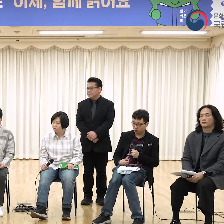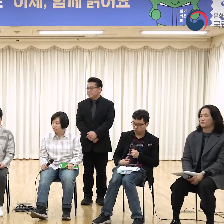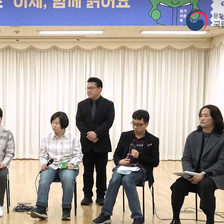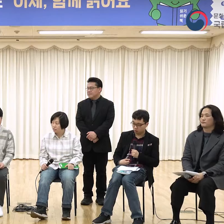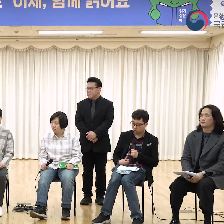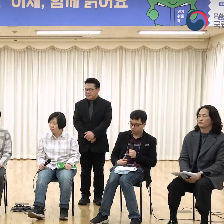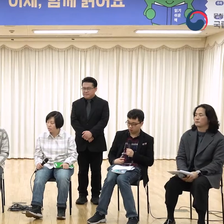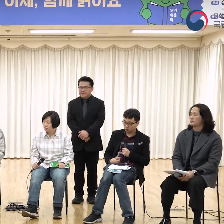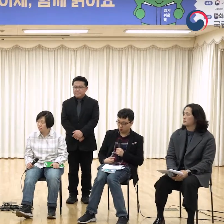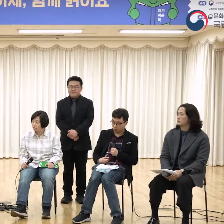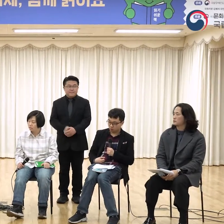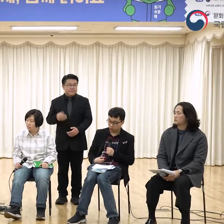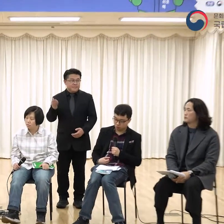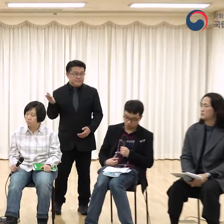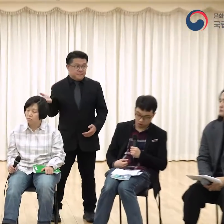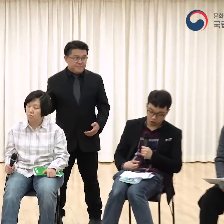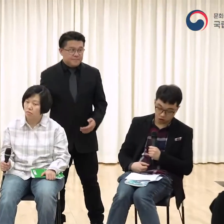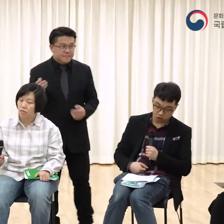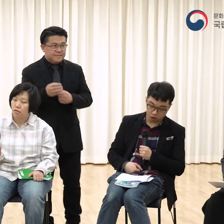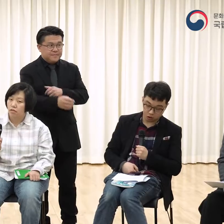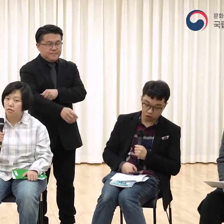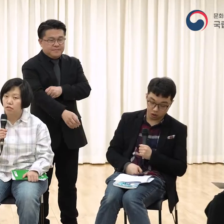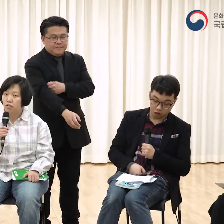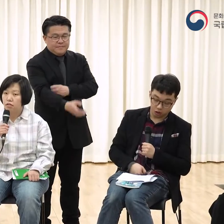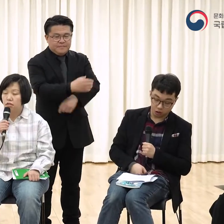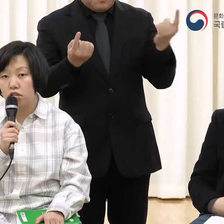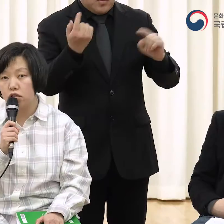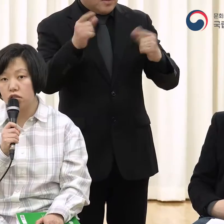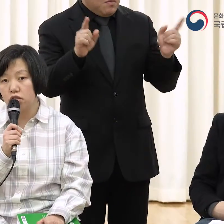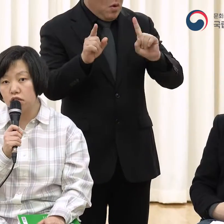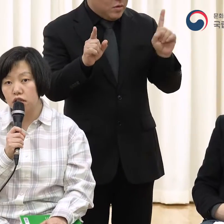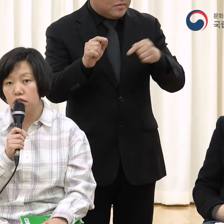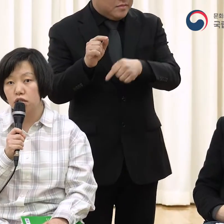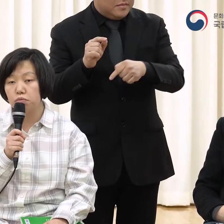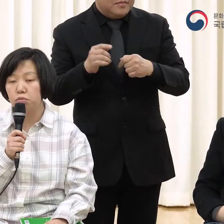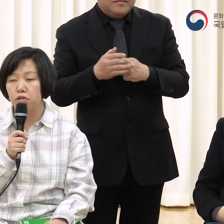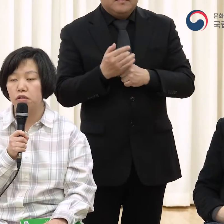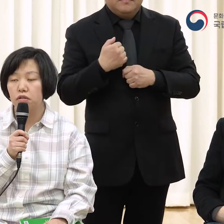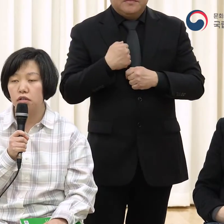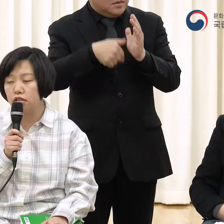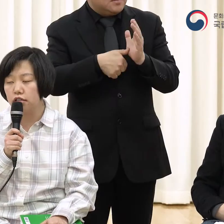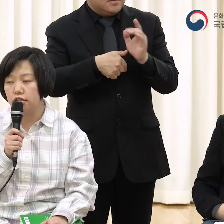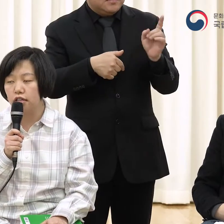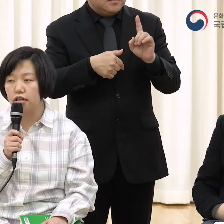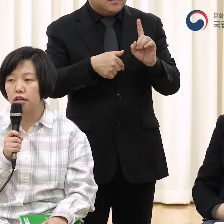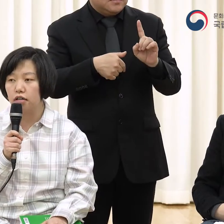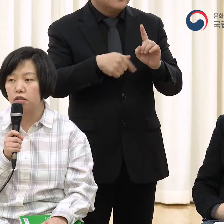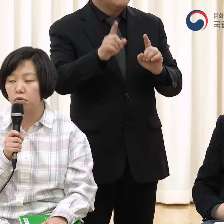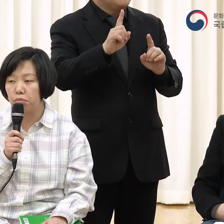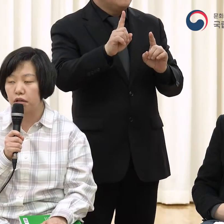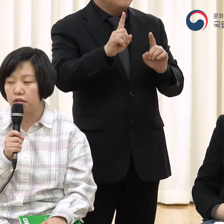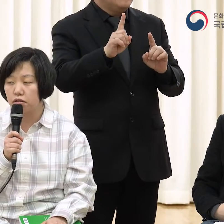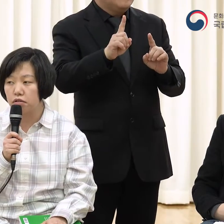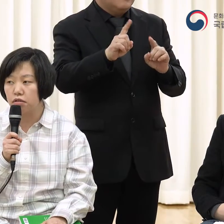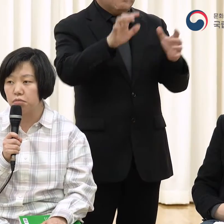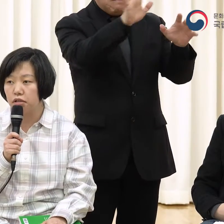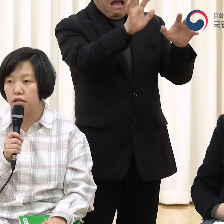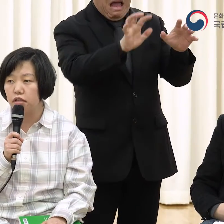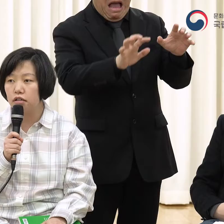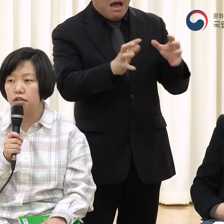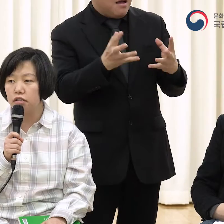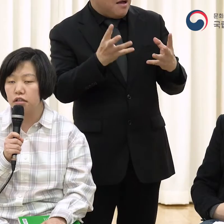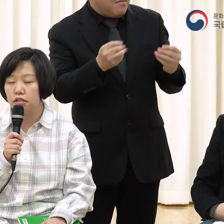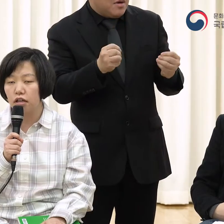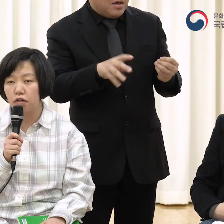같습니다. 유미님은 어떤 점이 가장 많이 다른 것 같아요? 쉬운 책이요? 저는 책을 보면 글자가 너무 많아서